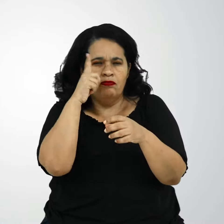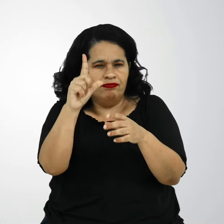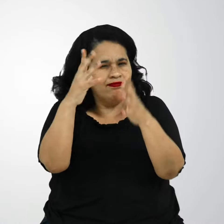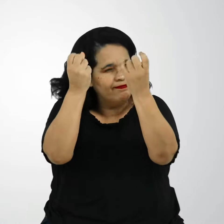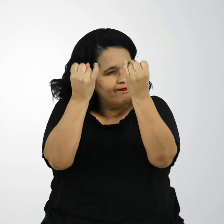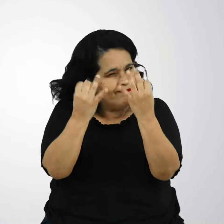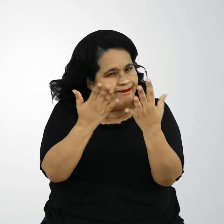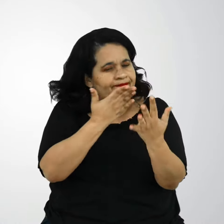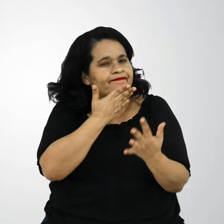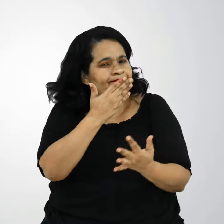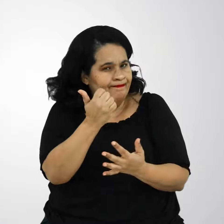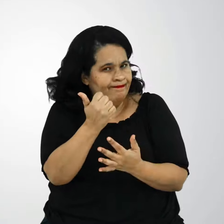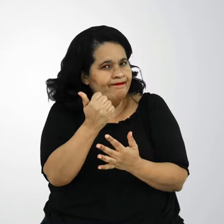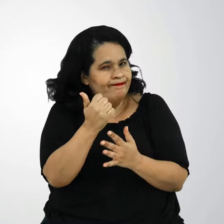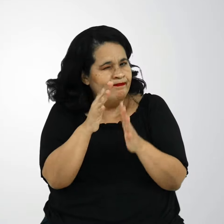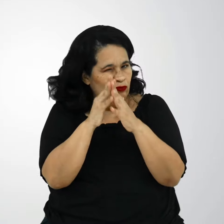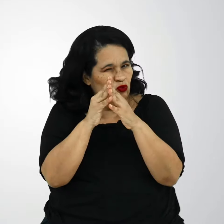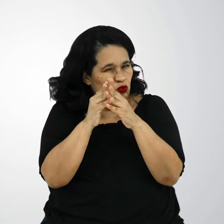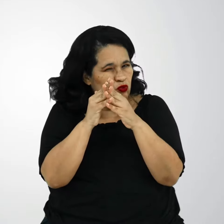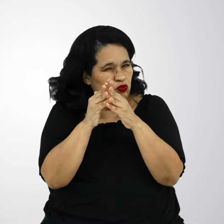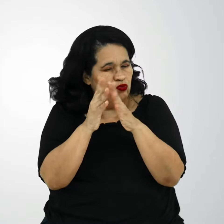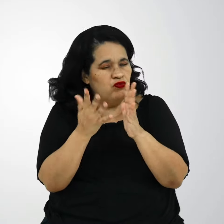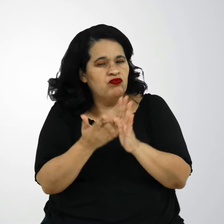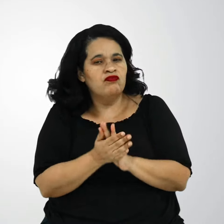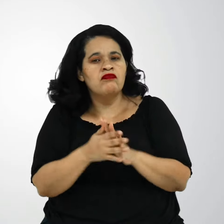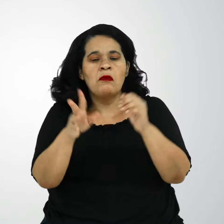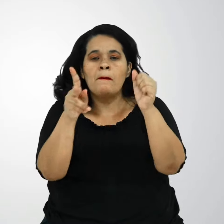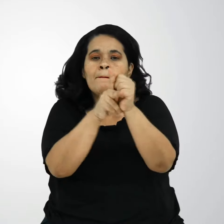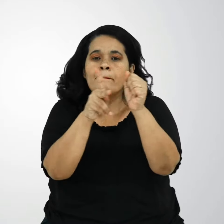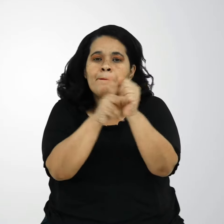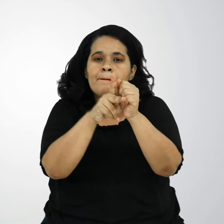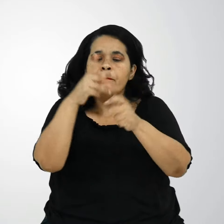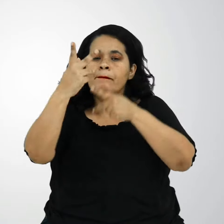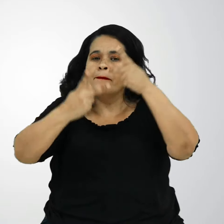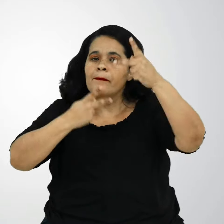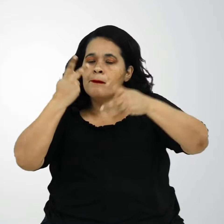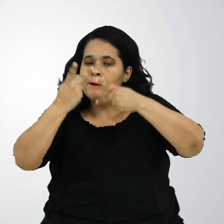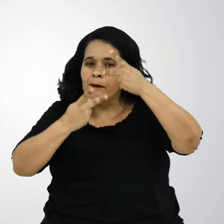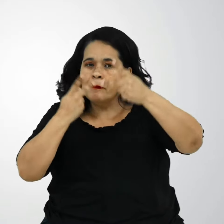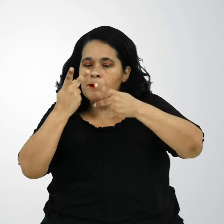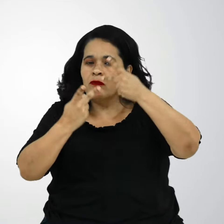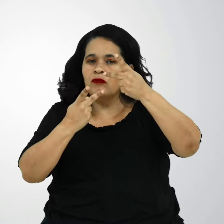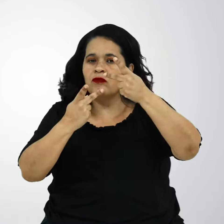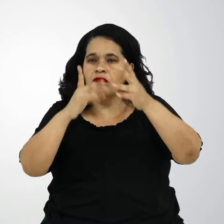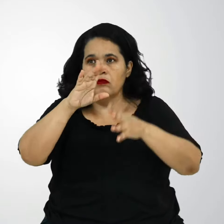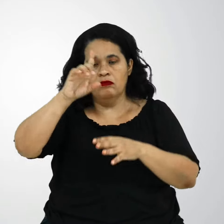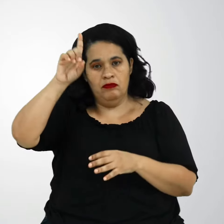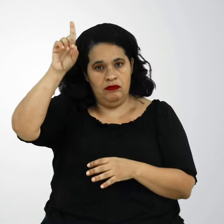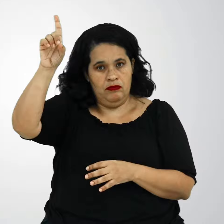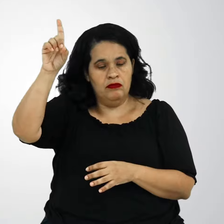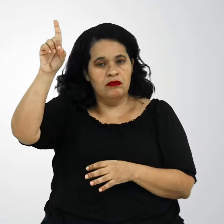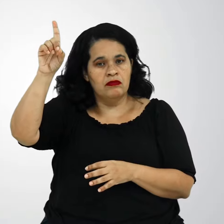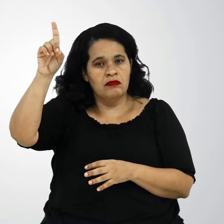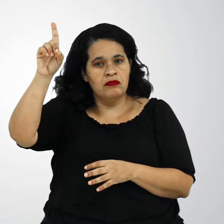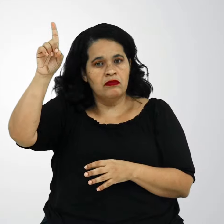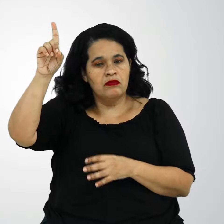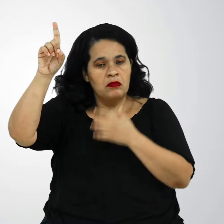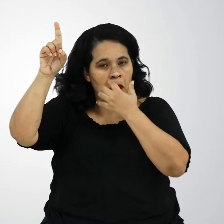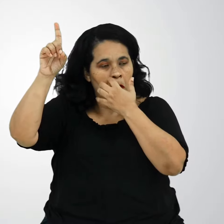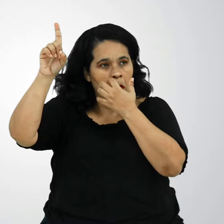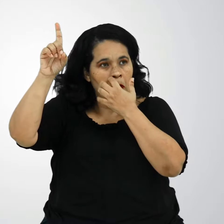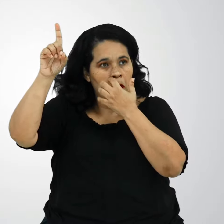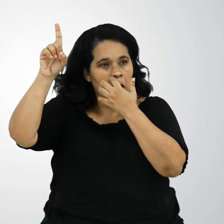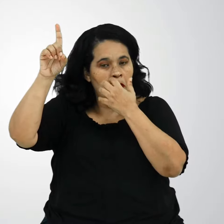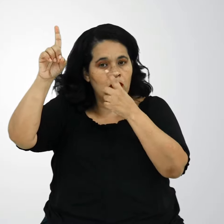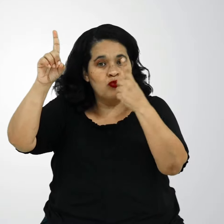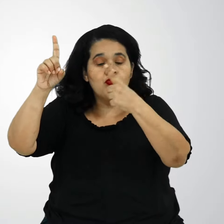de Pedro que fala, né, que para Deus um dia é como 1000 anos, né? Então